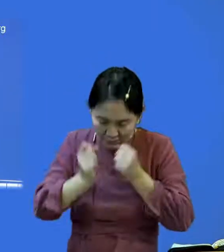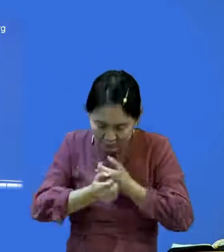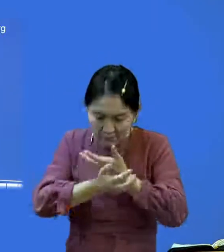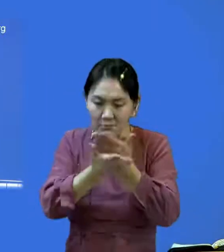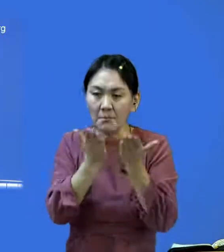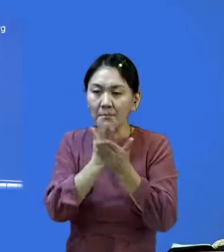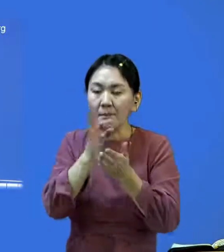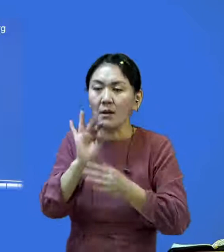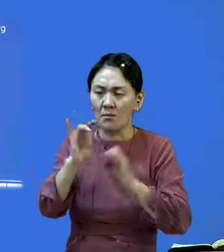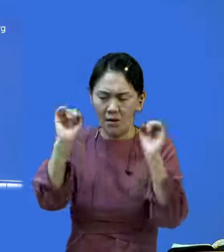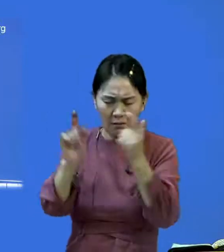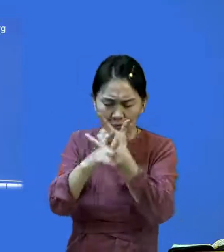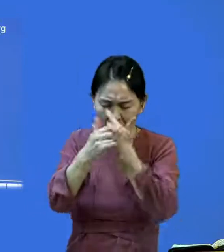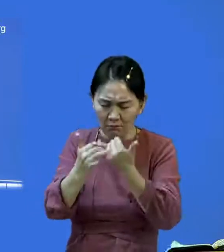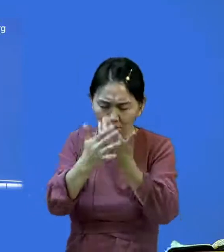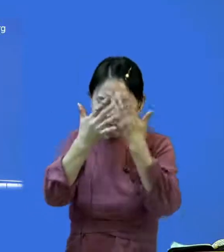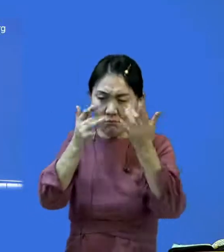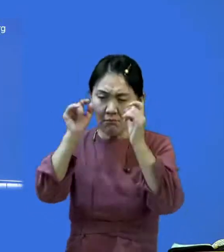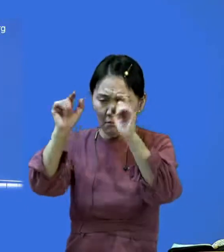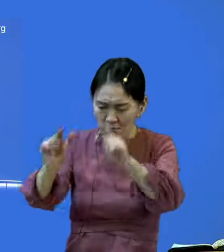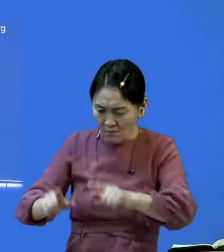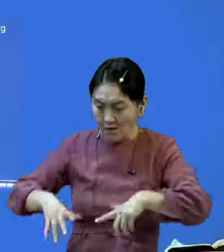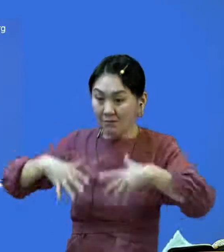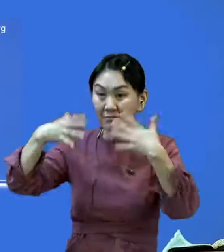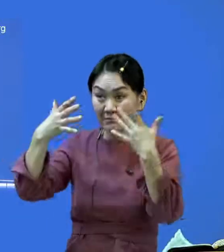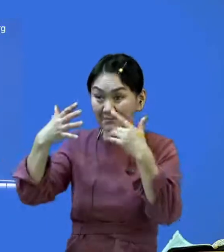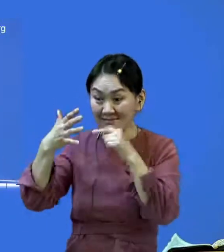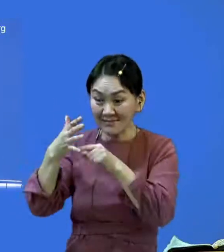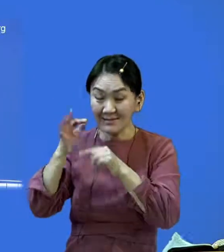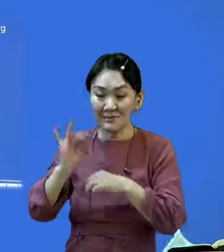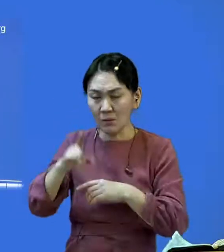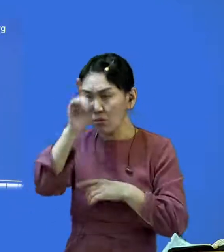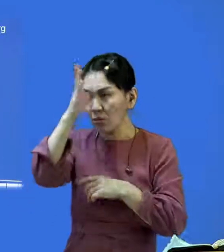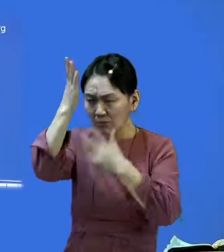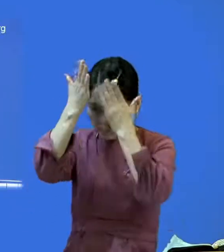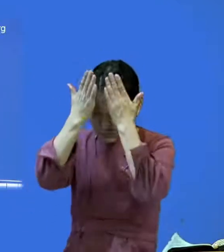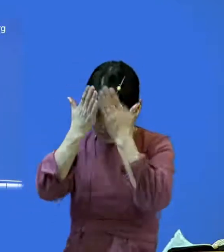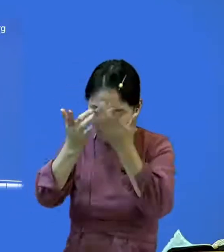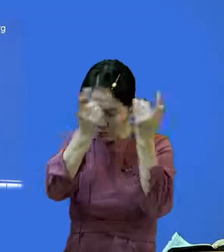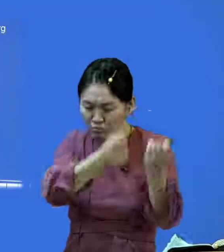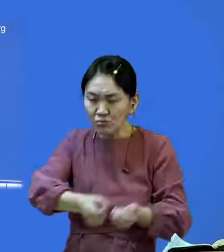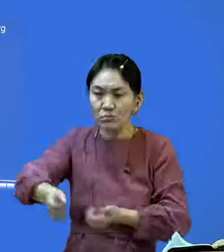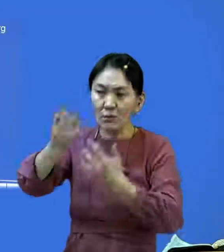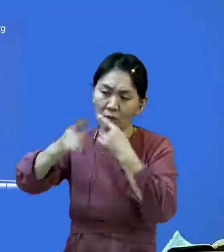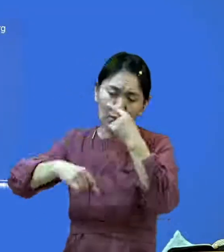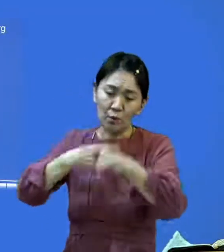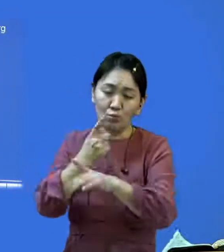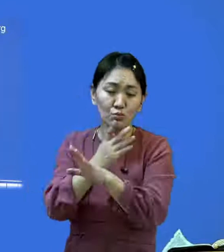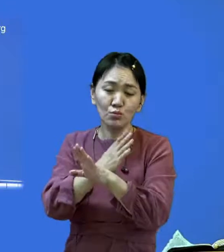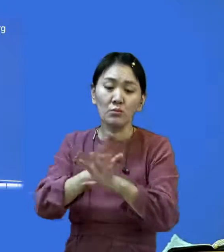агуу гайхамшиг зүйлсээс болж бурханд талархал өргөх болдгоо гэсэн үг тасралтгүй гардаг.